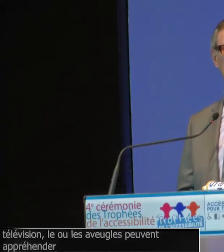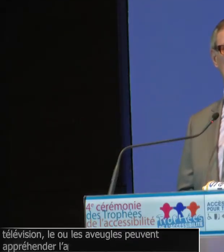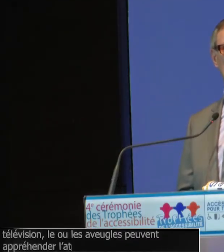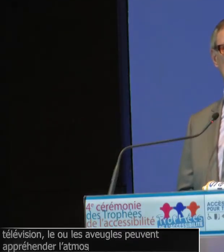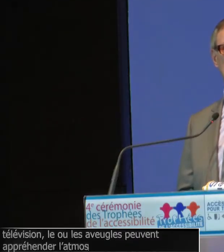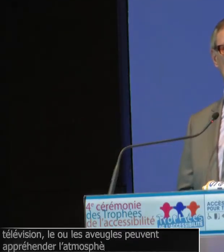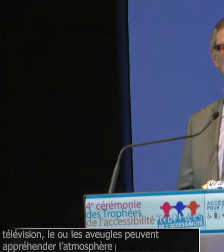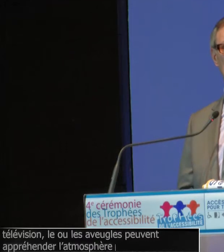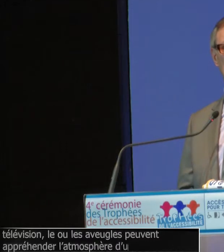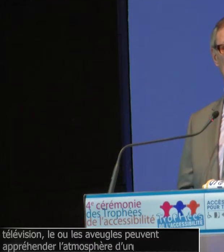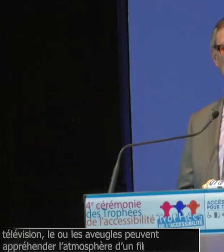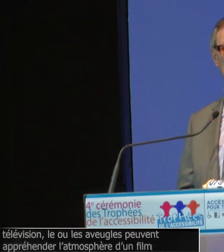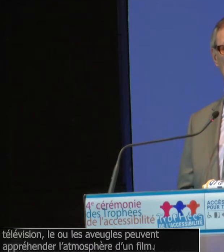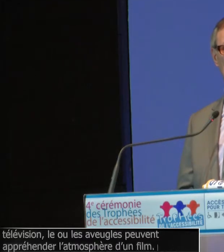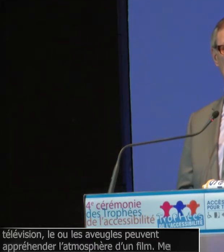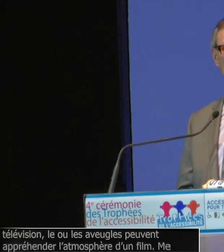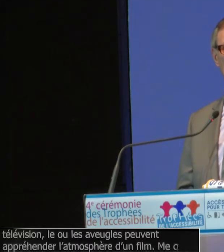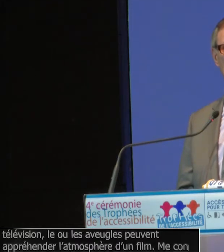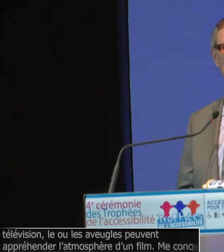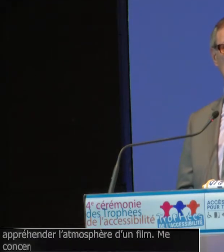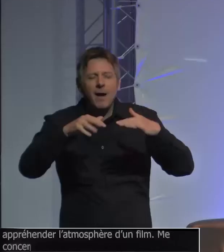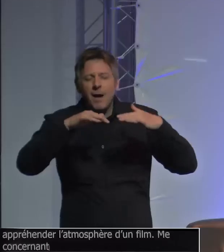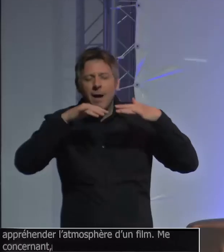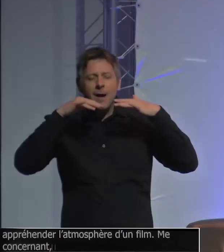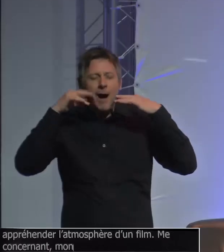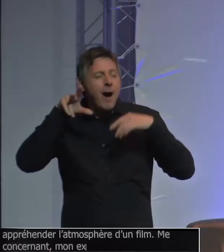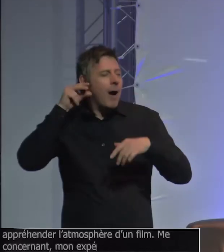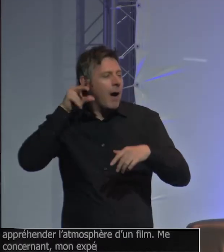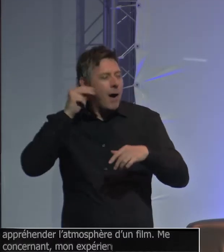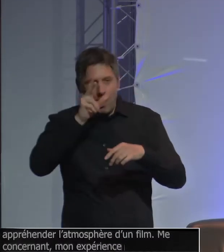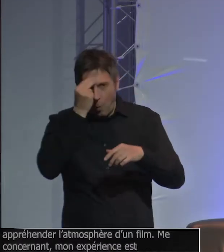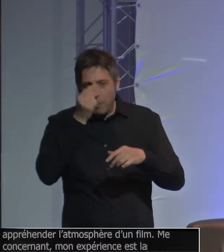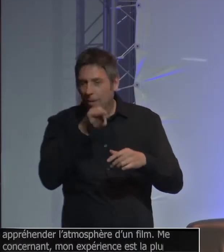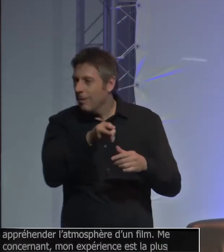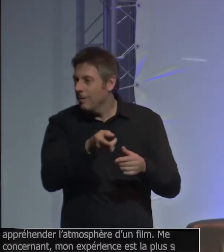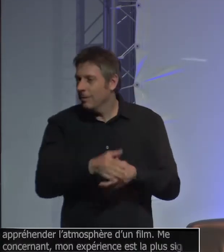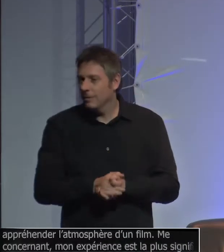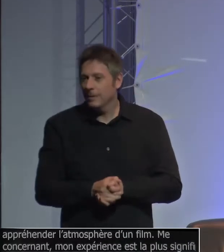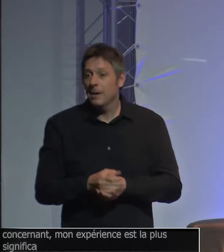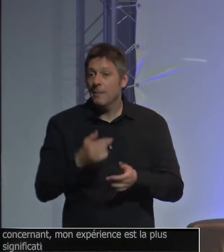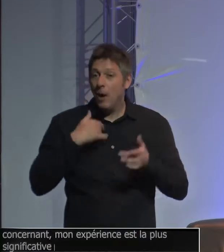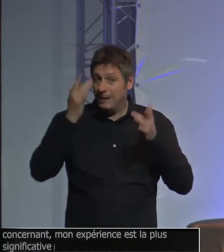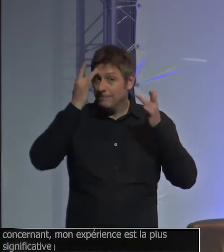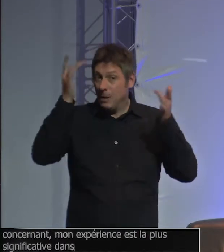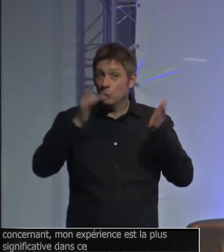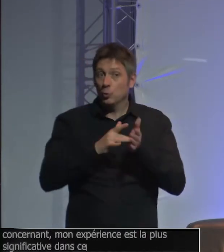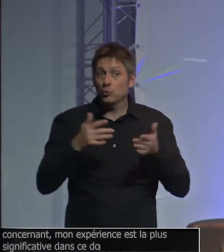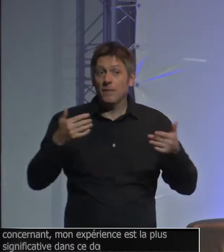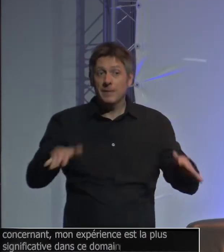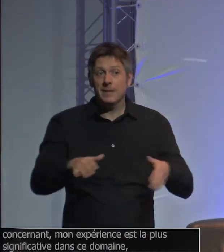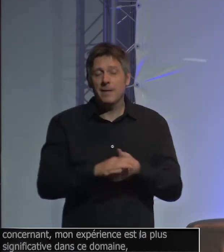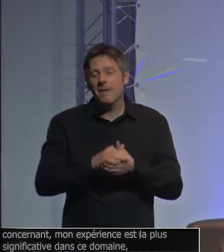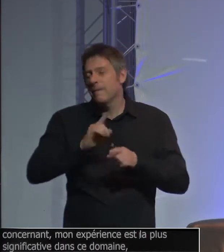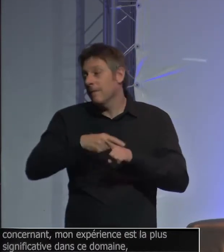appréhender l'atmosphère d'un film. Me concernant, mon expérience la plus significative dans ce domaine concerne